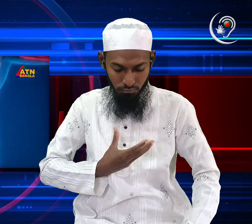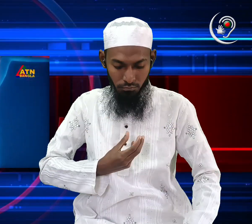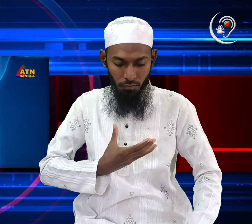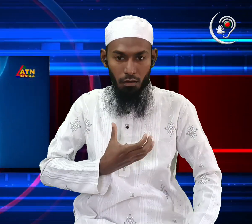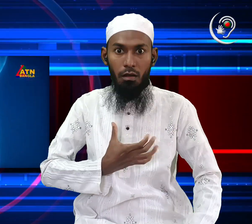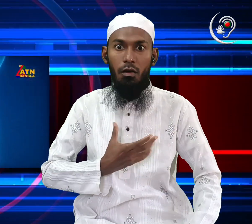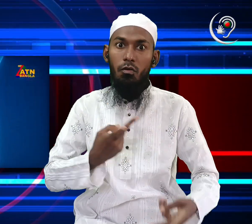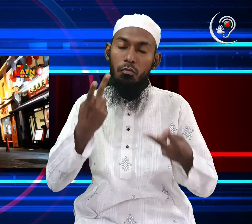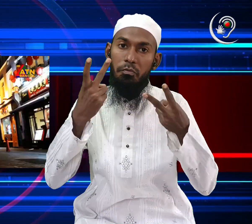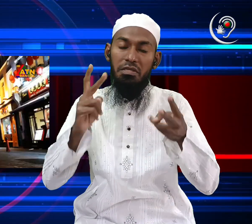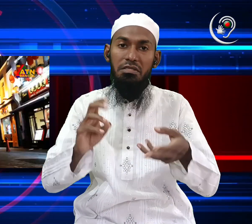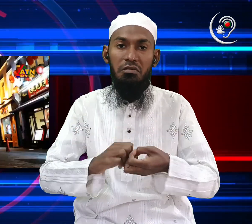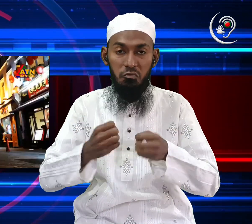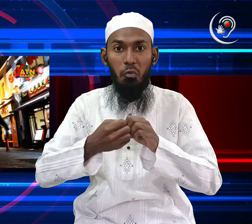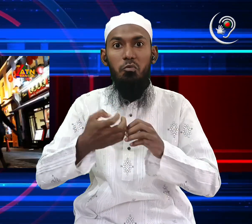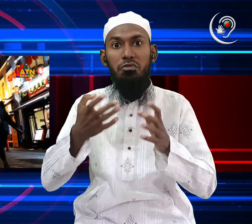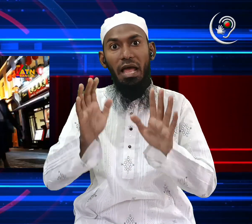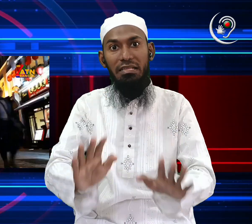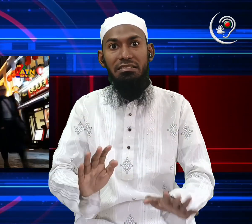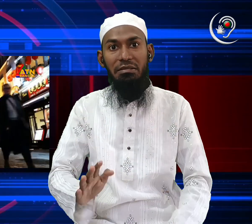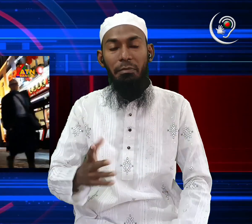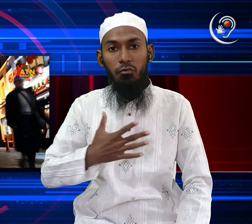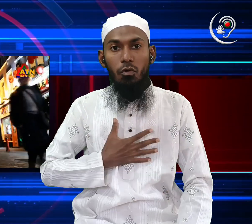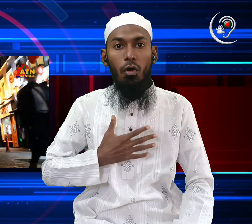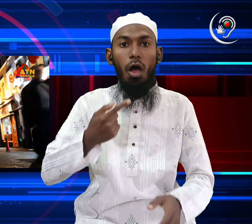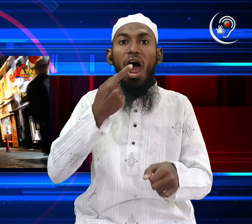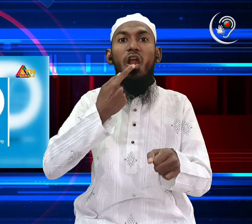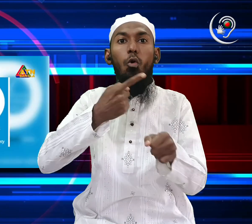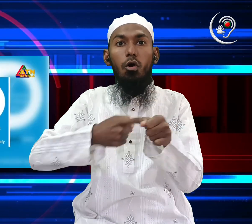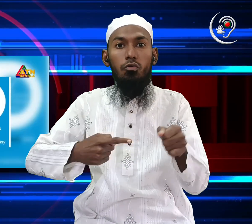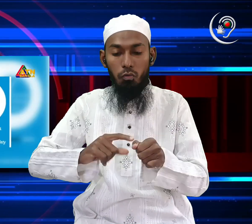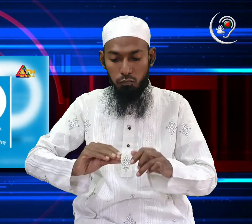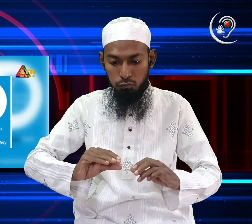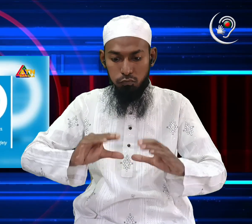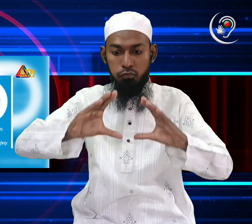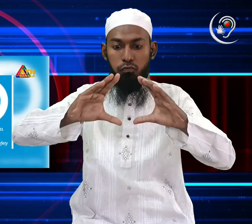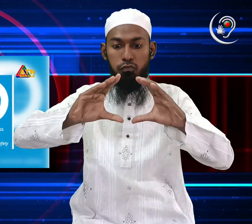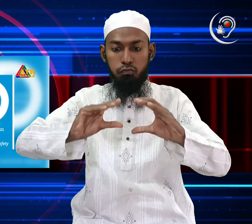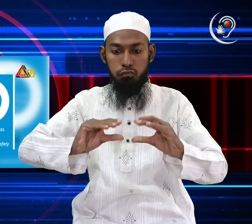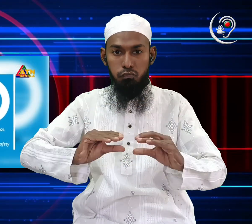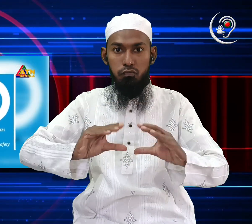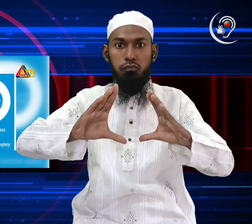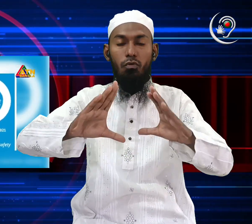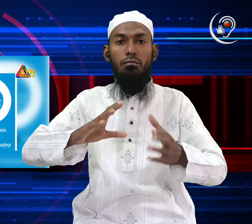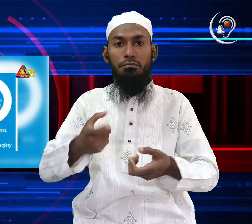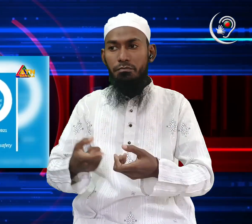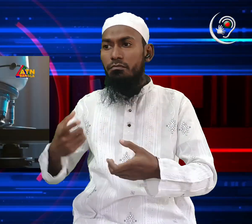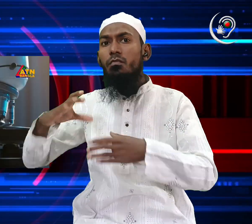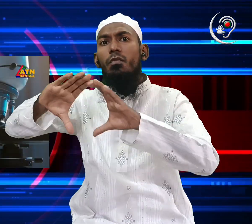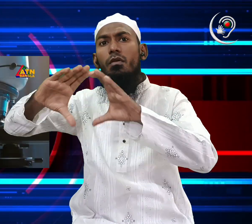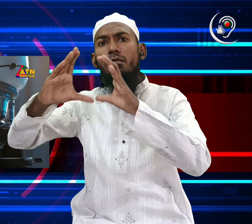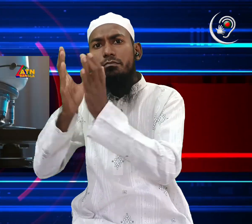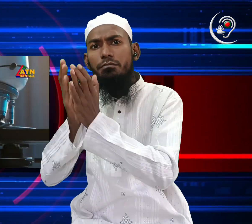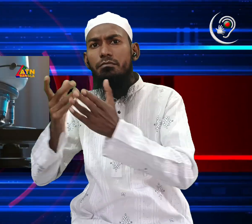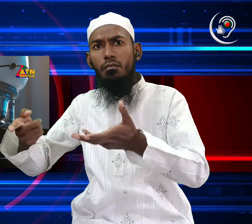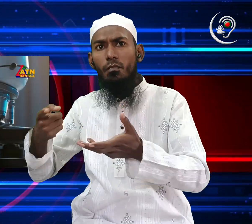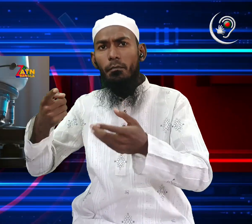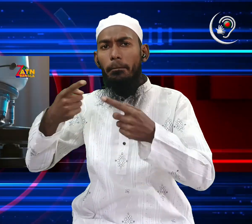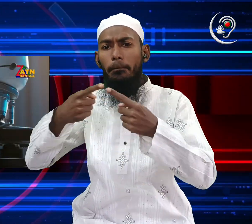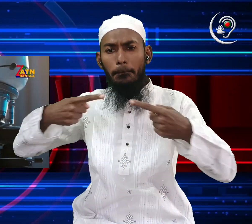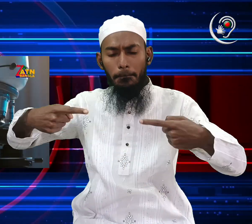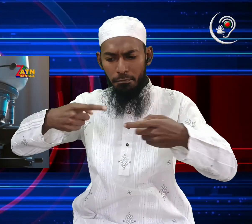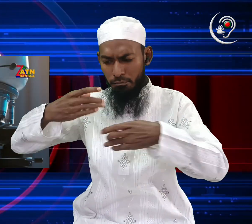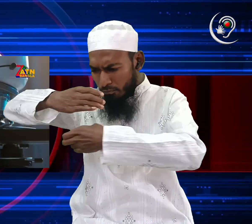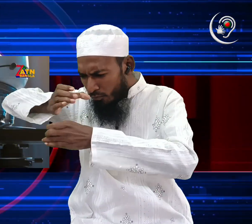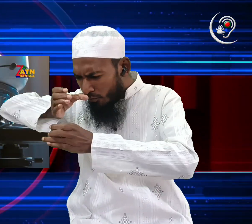গেছে এক গবেষণায়। বিশ্বের অন্যতম ব্যাহত বহুজাতিক সংস্থা গ্লোবাল ভ্যাকসিন ডেটা নেটওয়ার্কের তত্ত্বাবধানে পরিচালিত হয়েছে